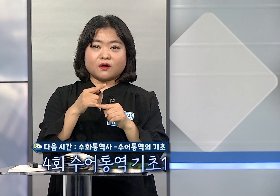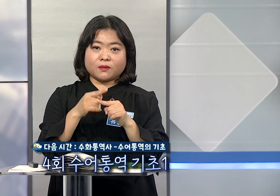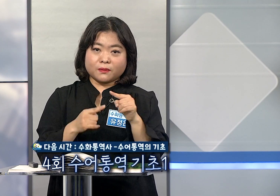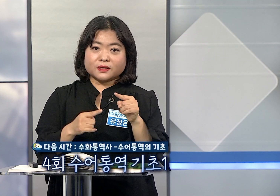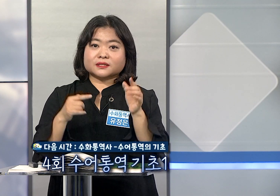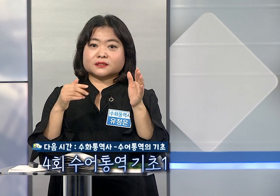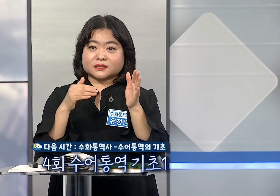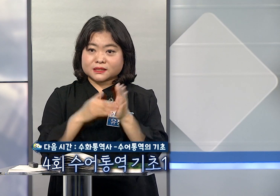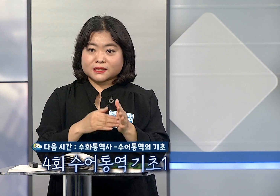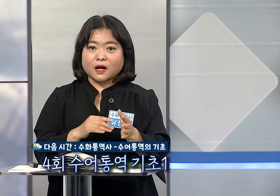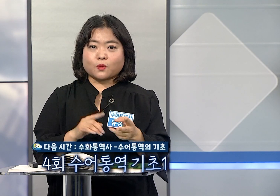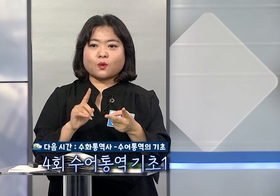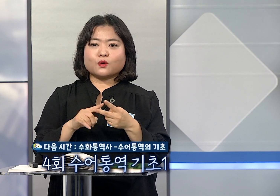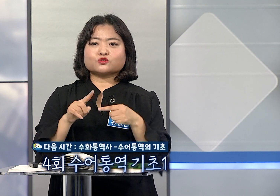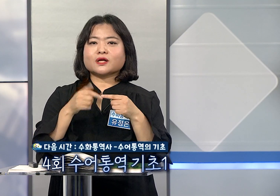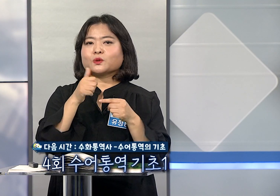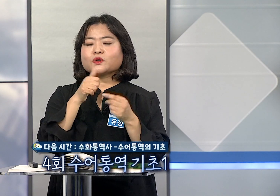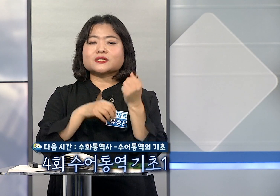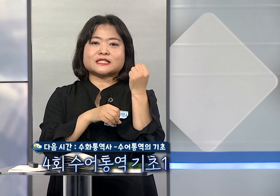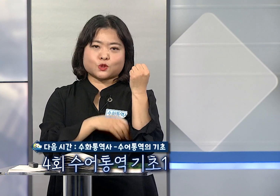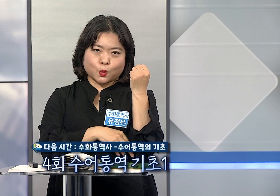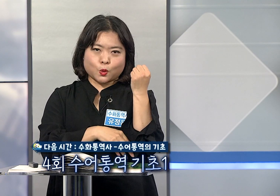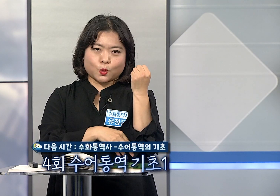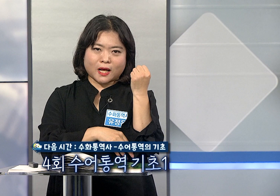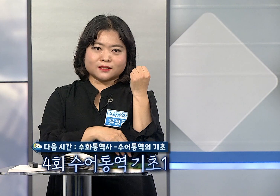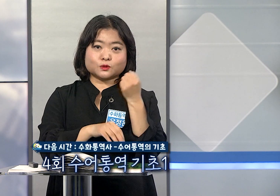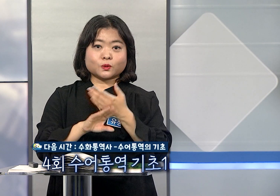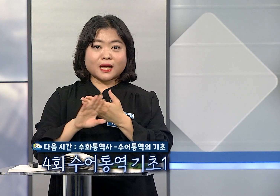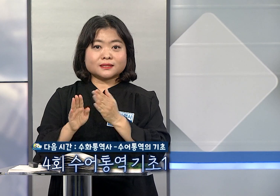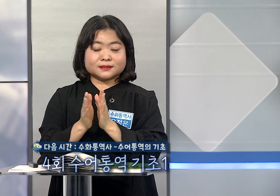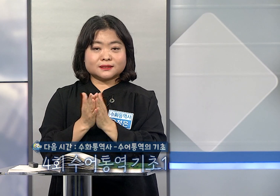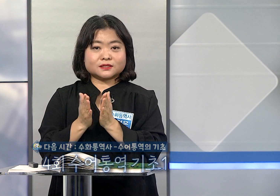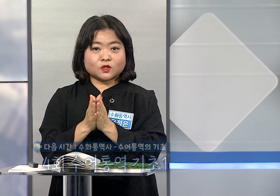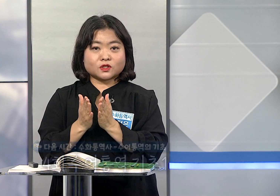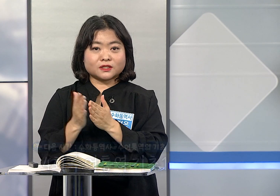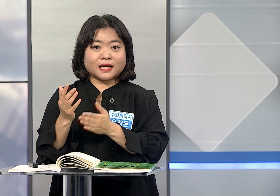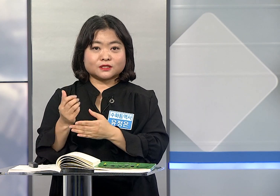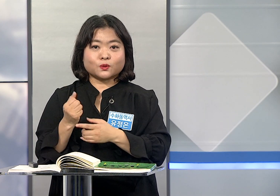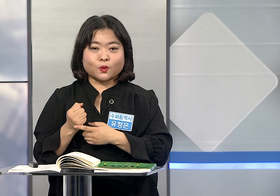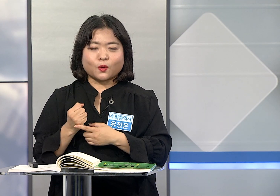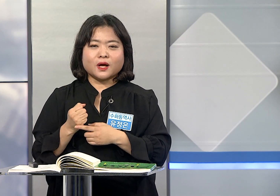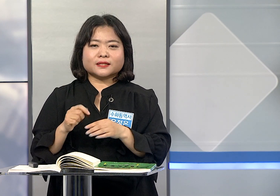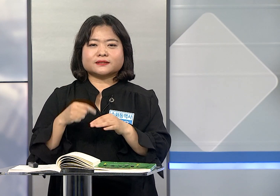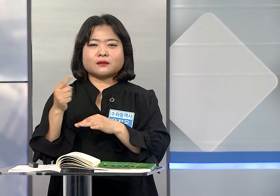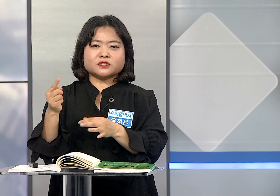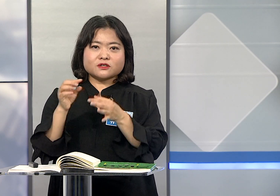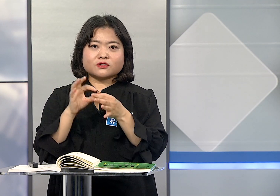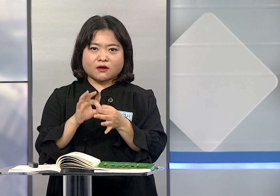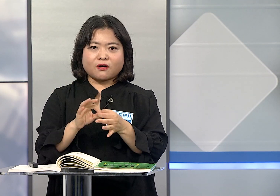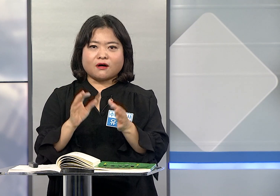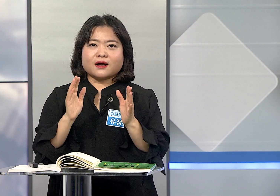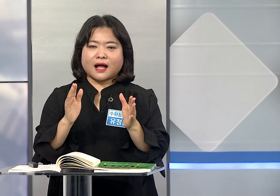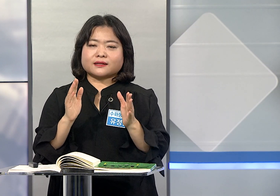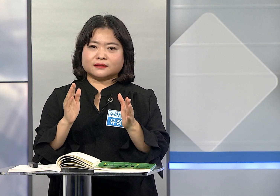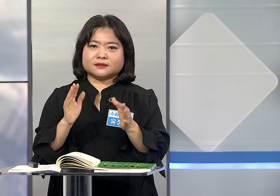4강에서 끝이 나고 수화통역 기초라는 또 다른 서적을 가지고 그 다음을 이어서 강의를